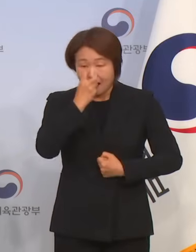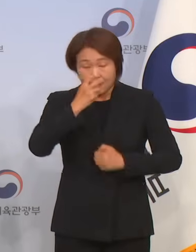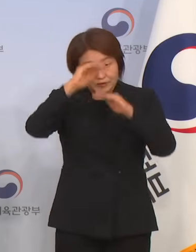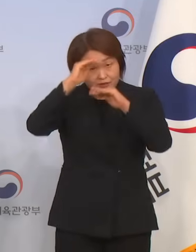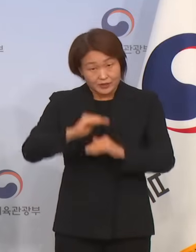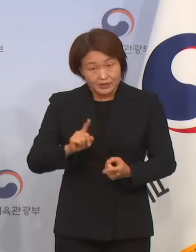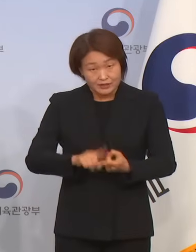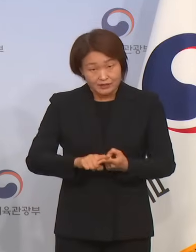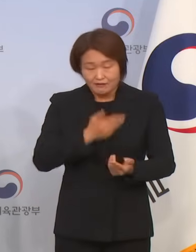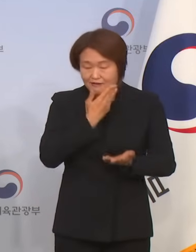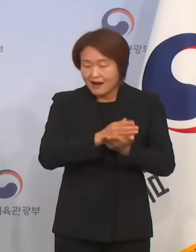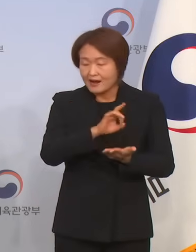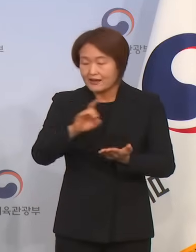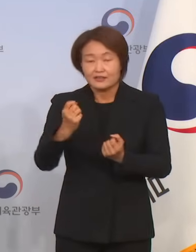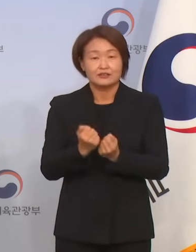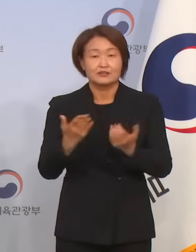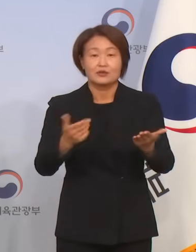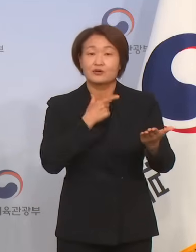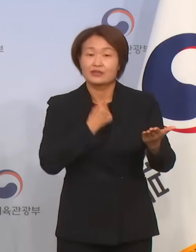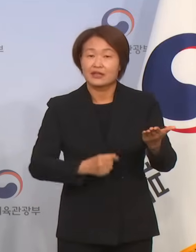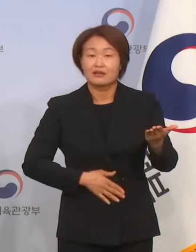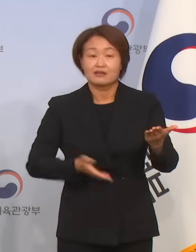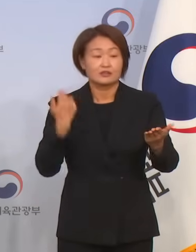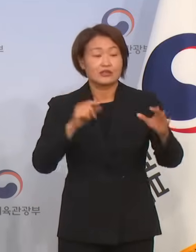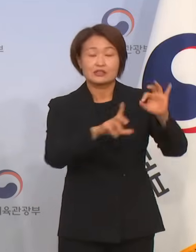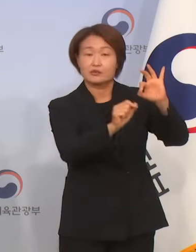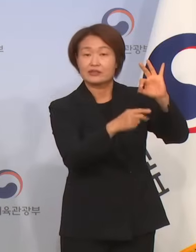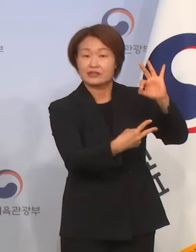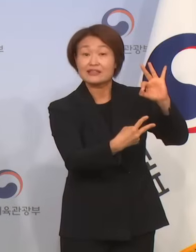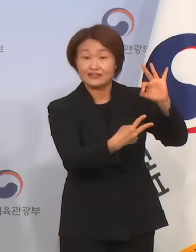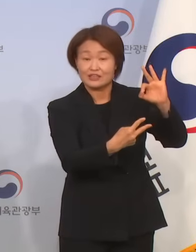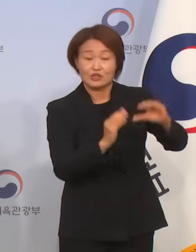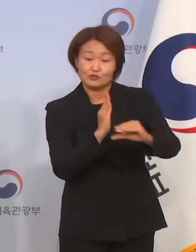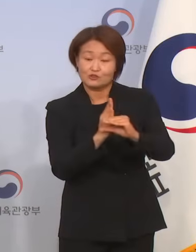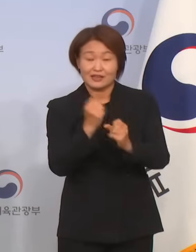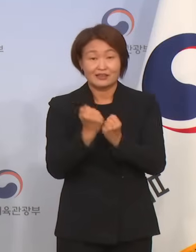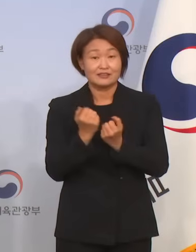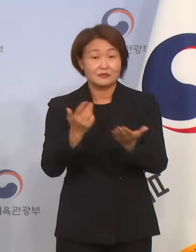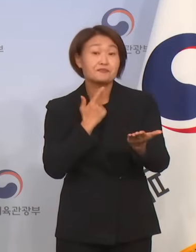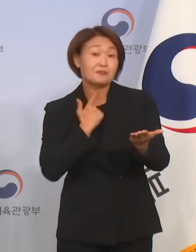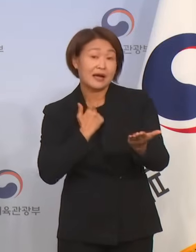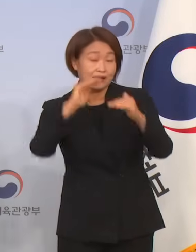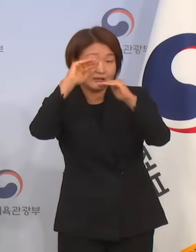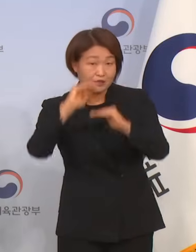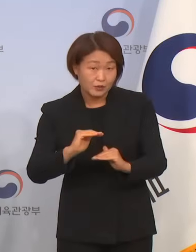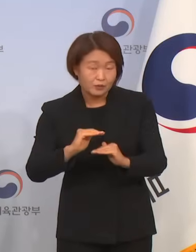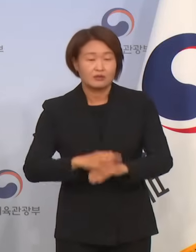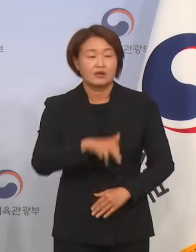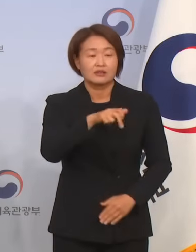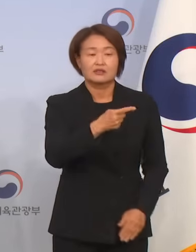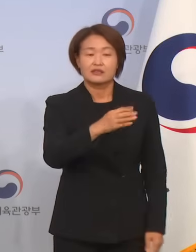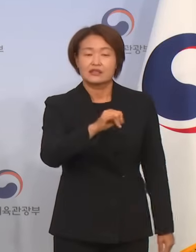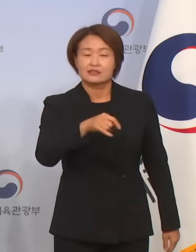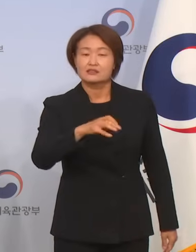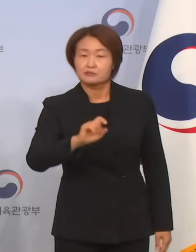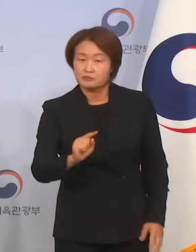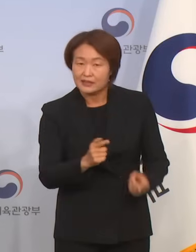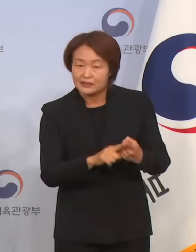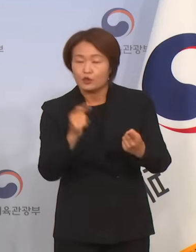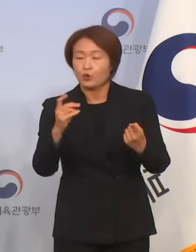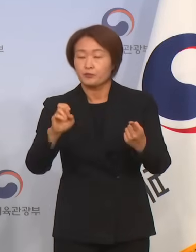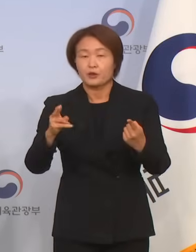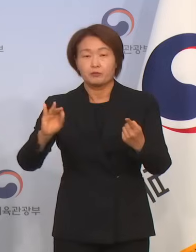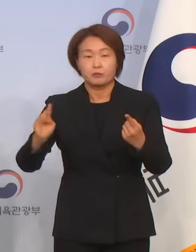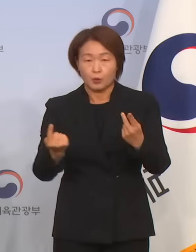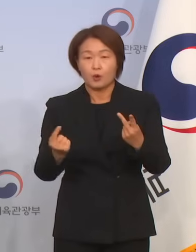결과를 말씀드리겠습니다. 지난 10월 2일 중간 브리핑에서 발표한 사항인 클린스만 홍명보